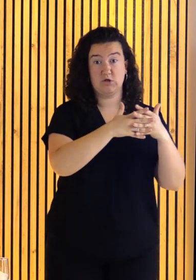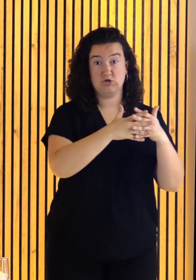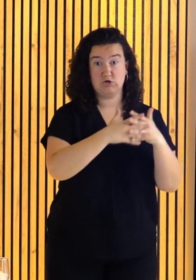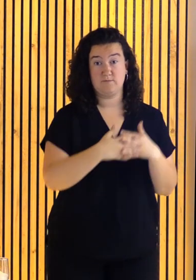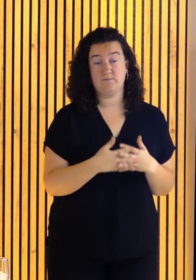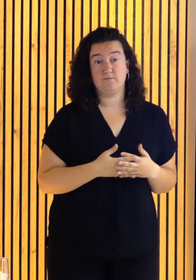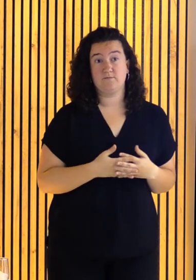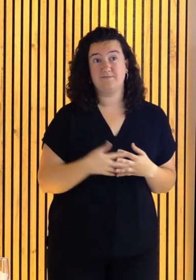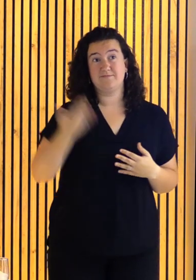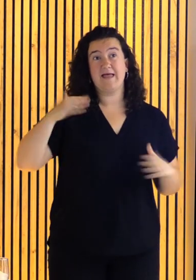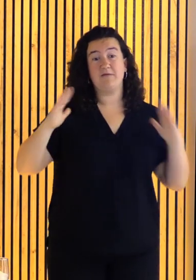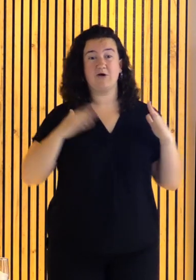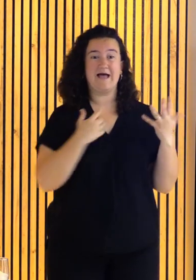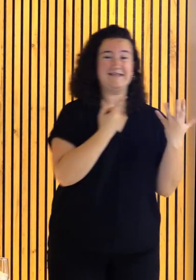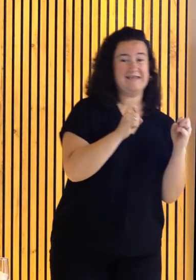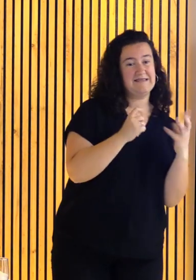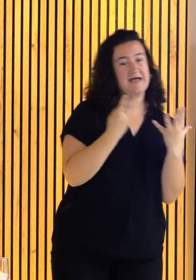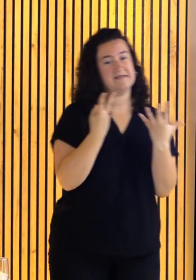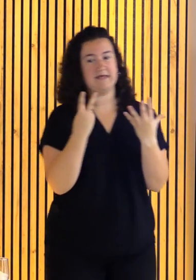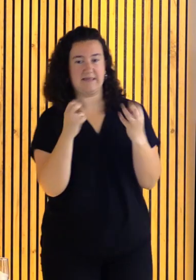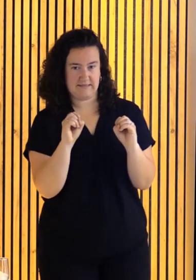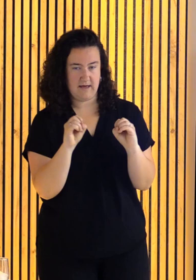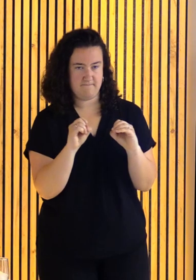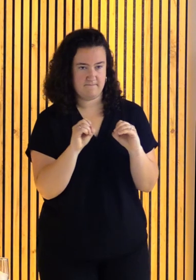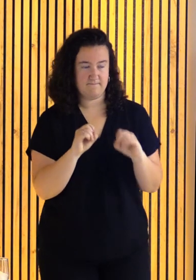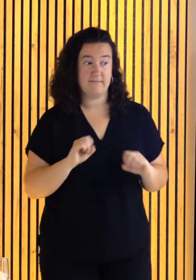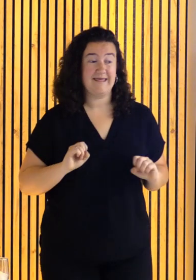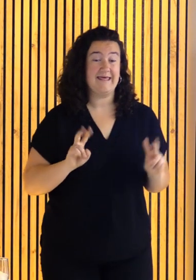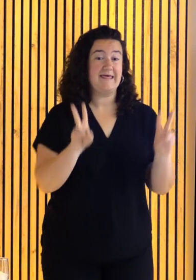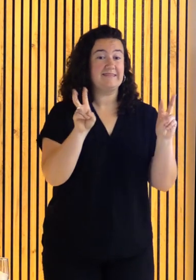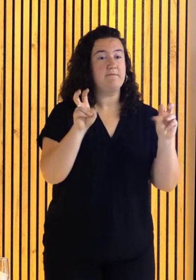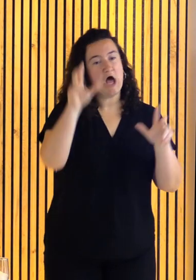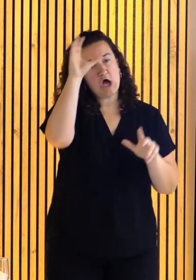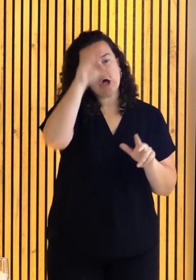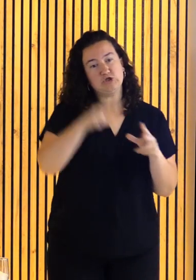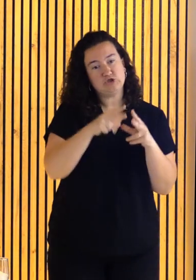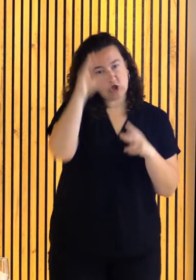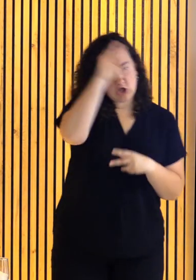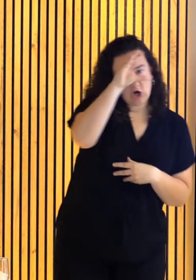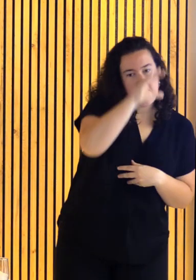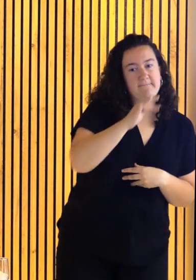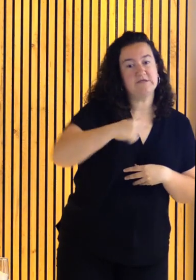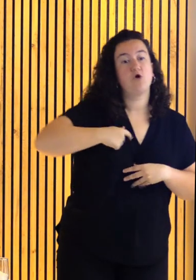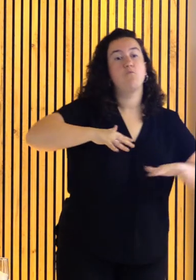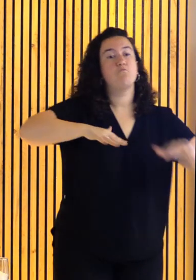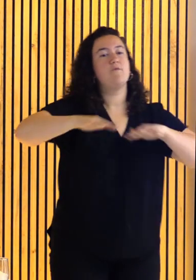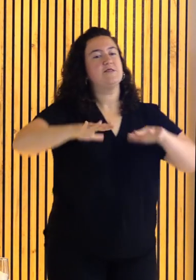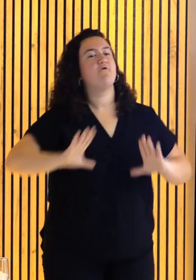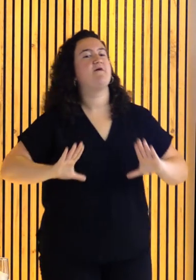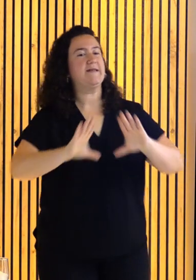1960-1970ko hamarkadetan, batez ere soziologiaren alorrean eta mugimendu feminista arrazializatuekin